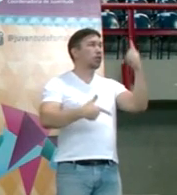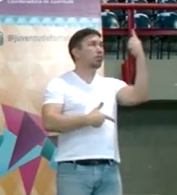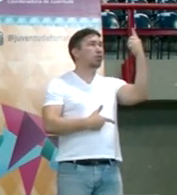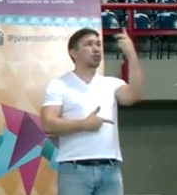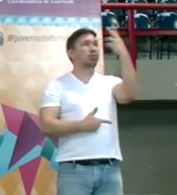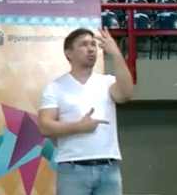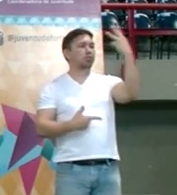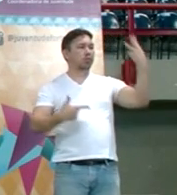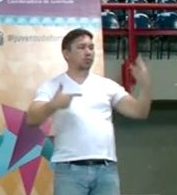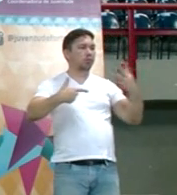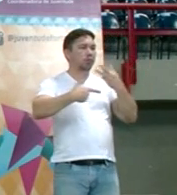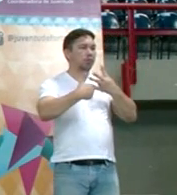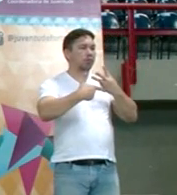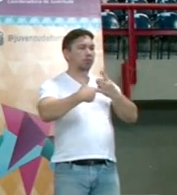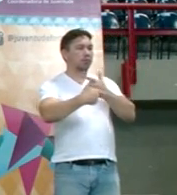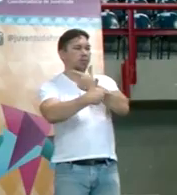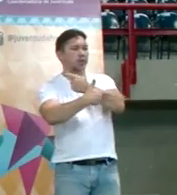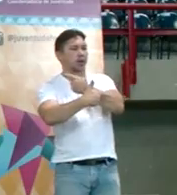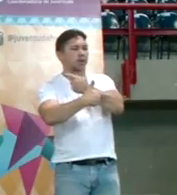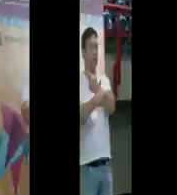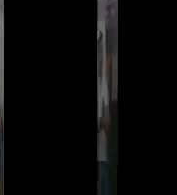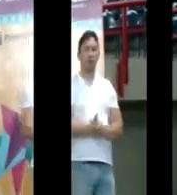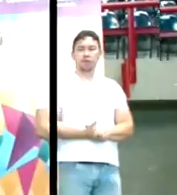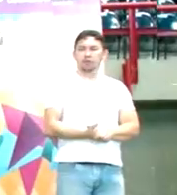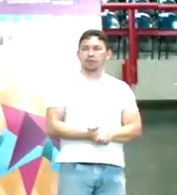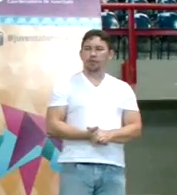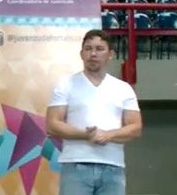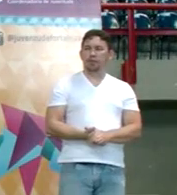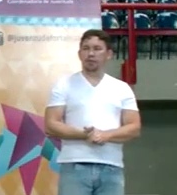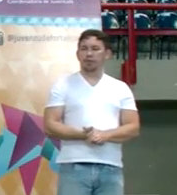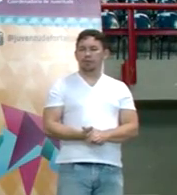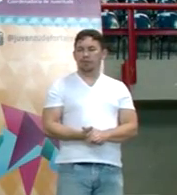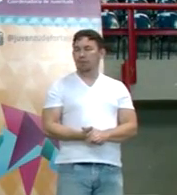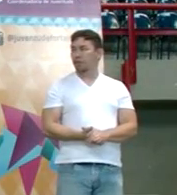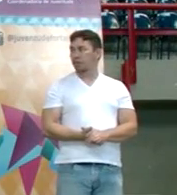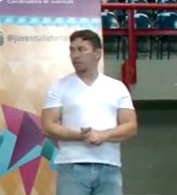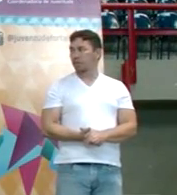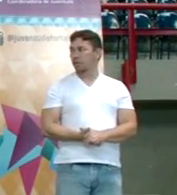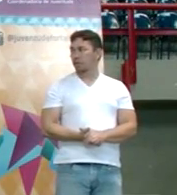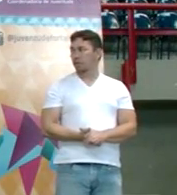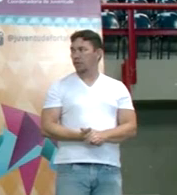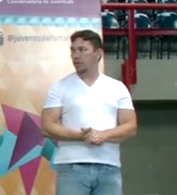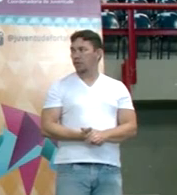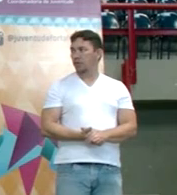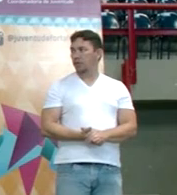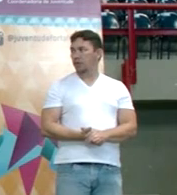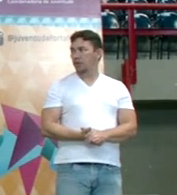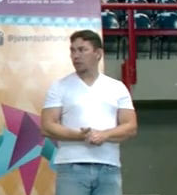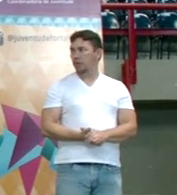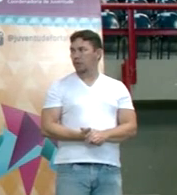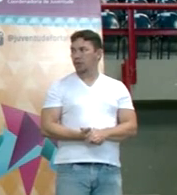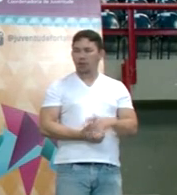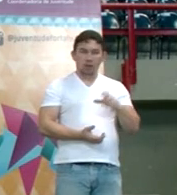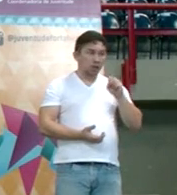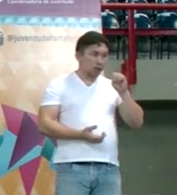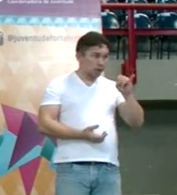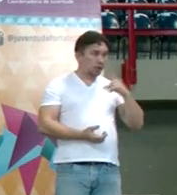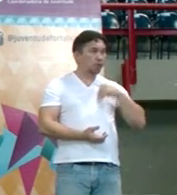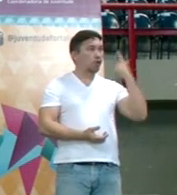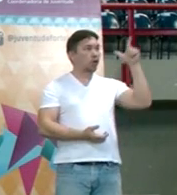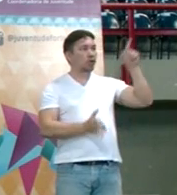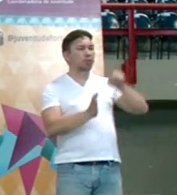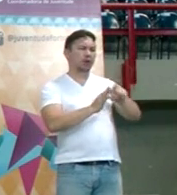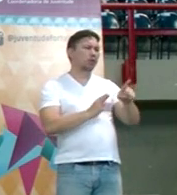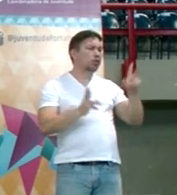3. Tá certo? Eu só fiz mostrar como é que ia ser feito o cálculo. Se a gente usasse essa mesma ideia para as outras, isso vai servir? Claro, vai